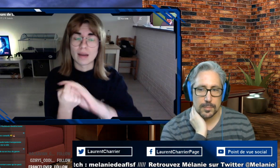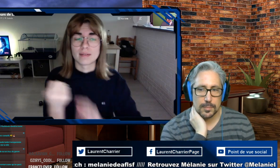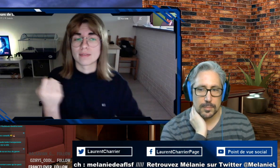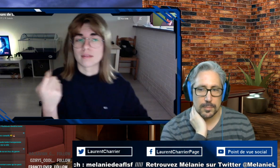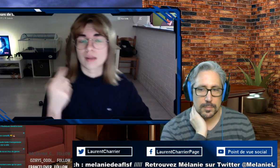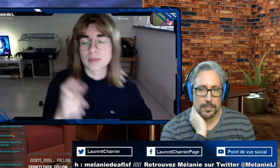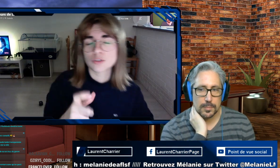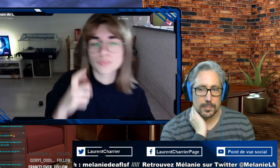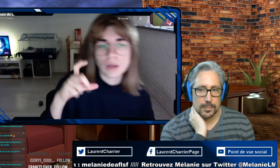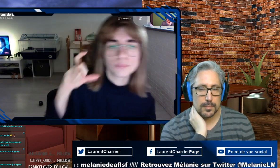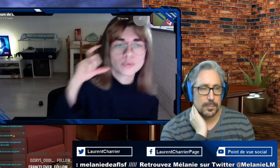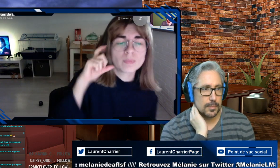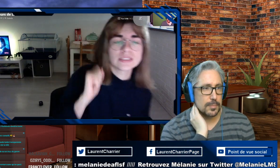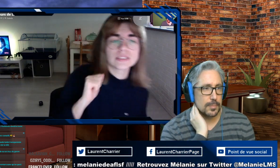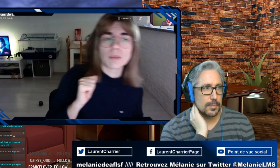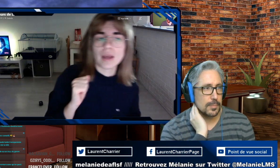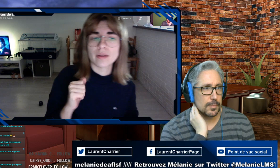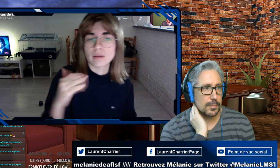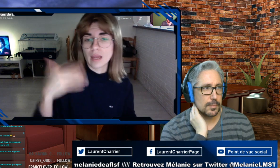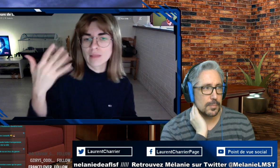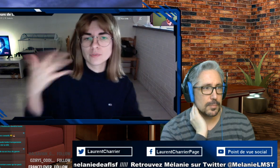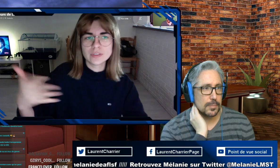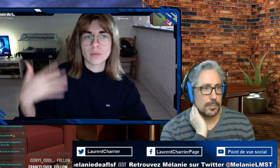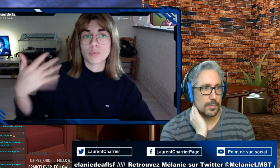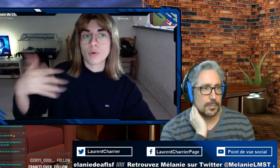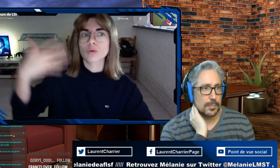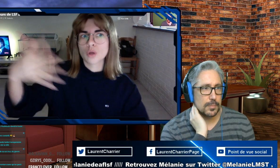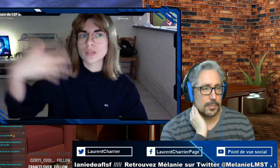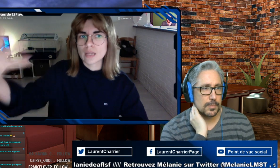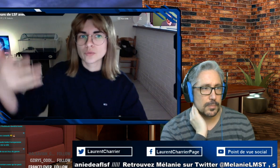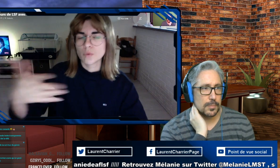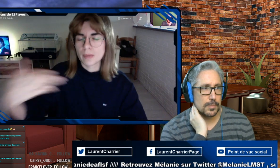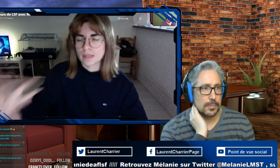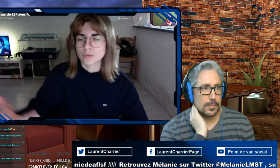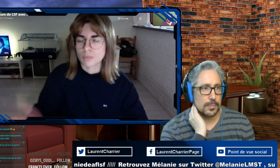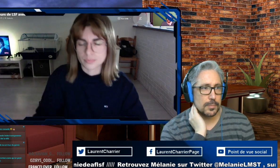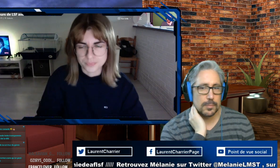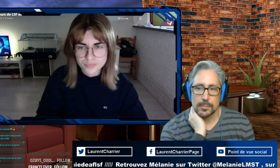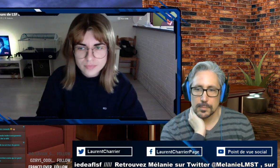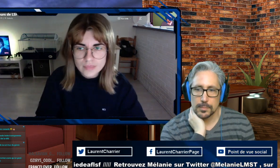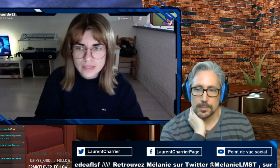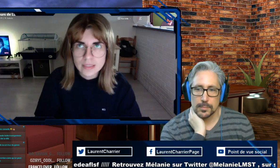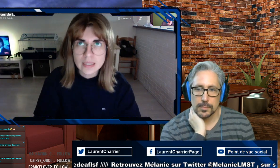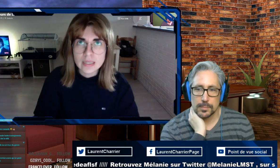que bah, la personne ne peut plus remettre ses appareils. Elle va venir pour entendre un nouveau, par exemple.